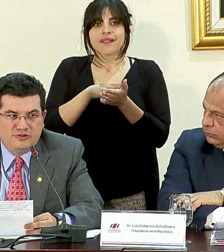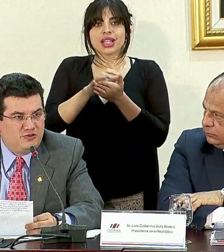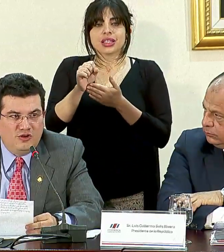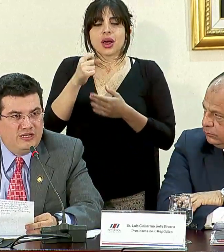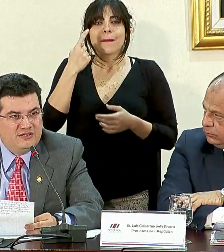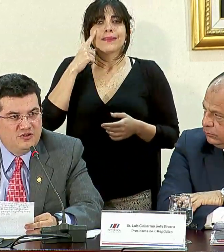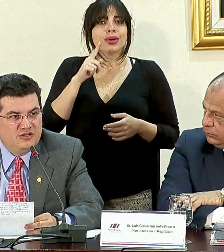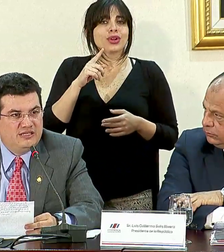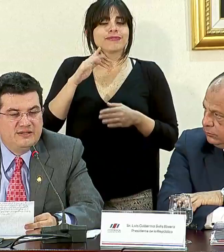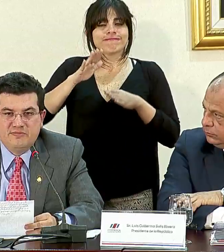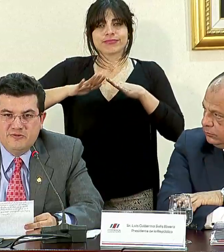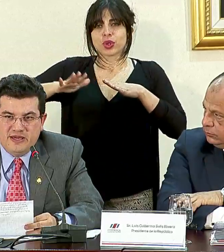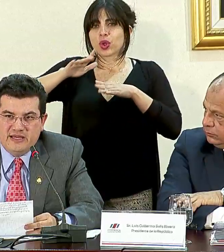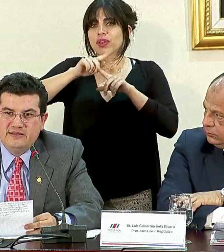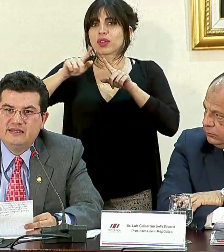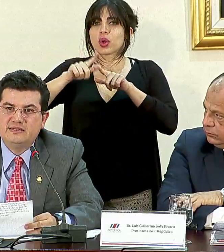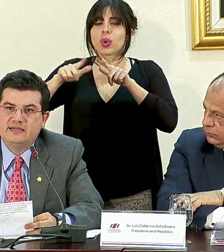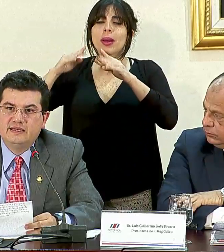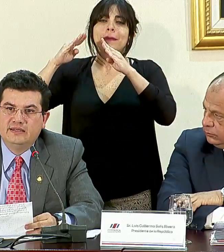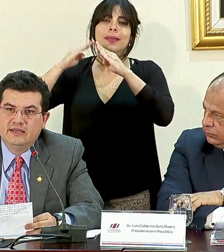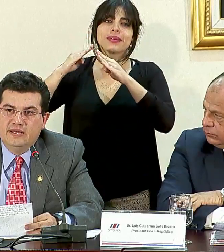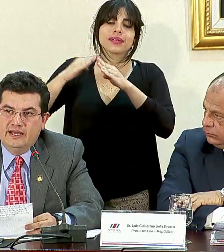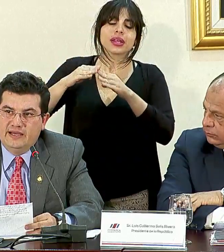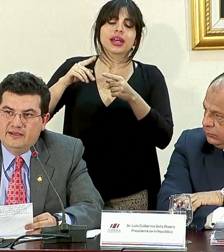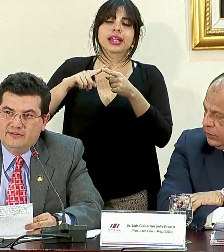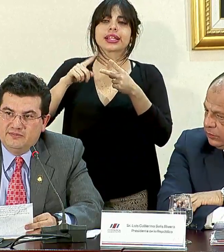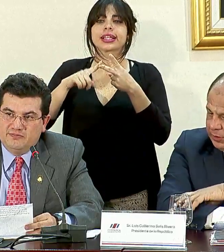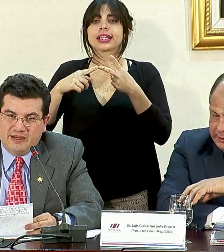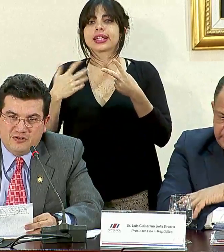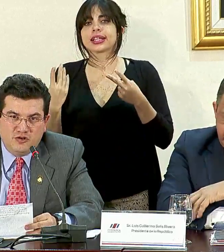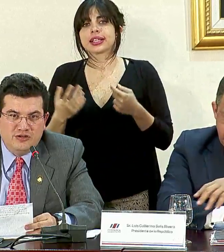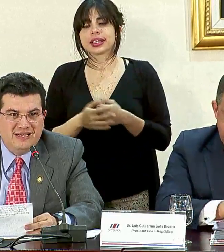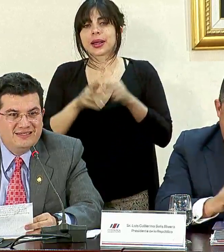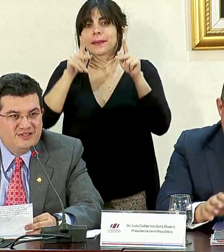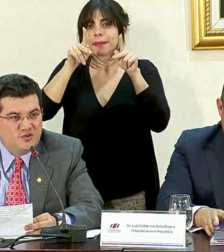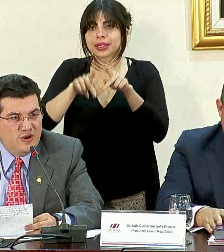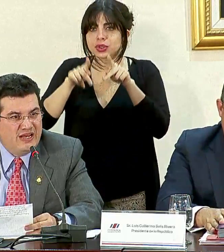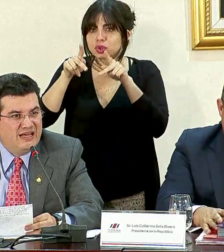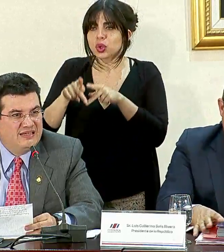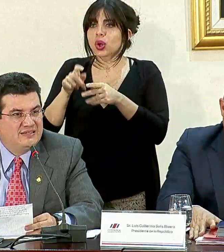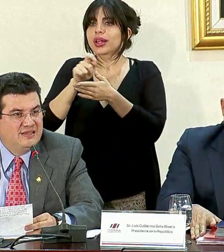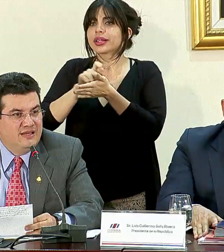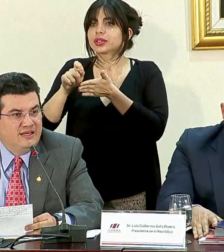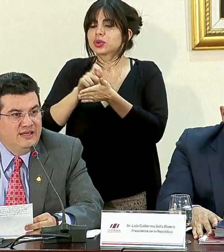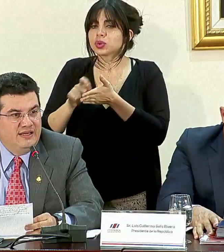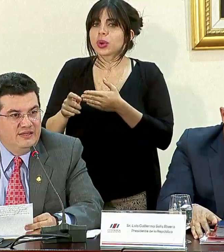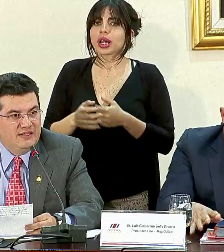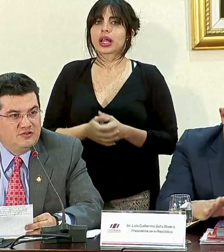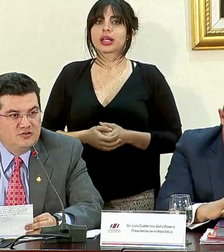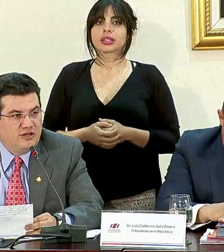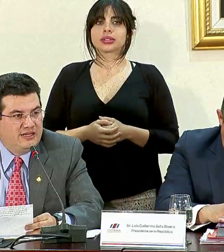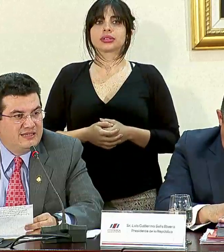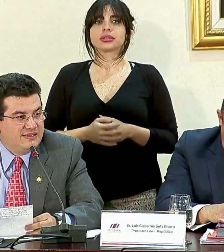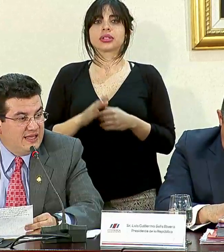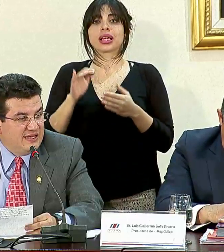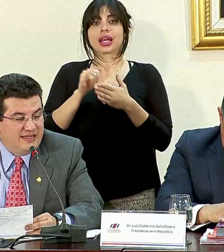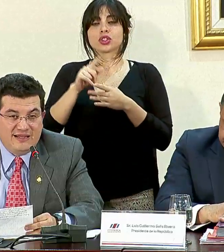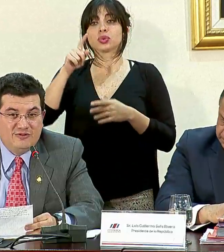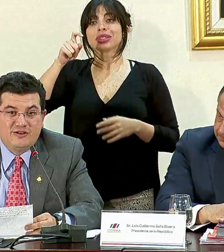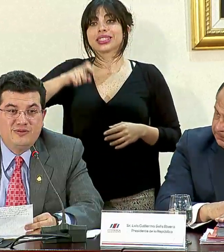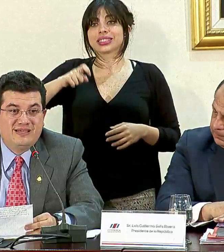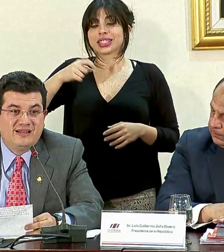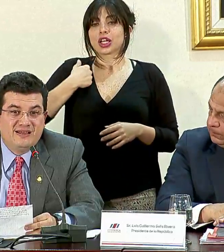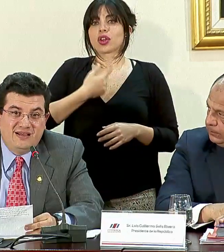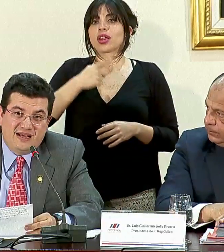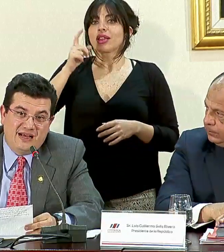afectaciones por todas las zonas, en viviendas, en personas, escuelas, y esto es una necesidad que